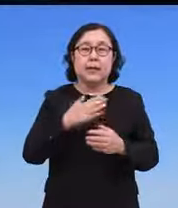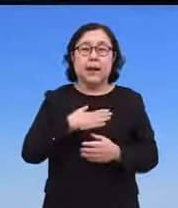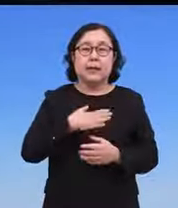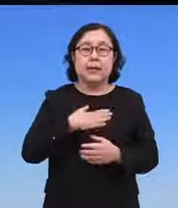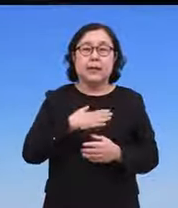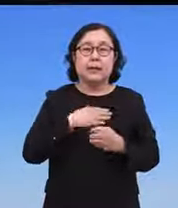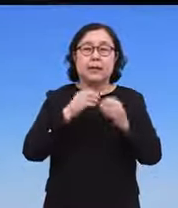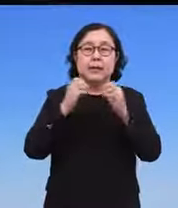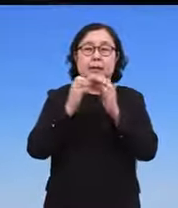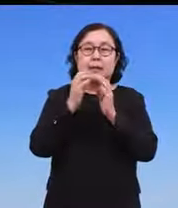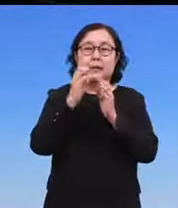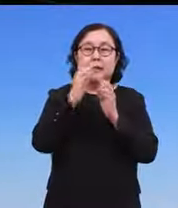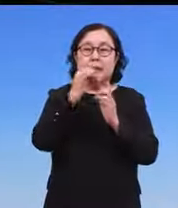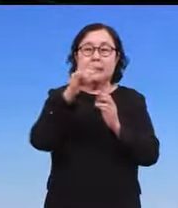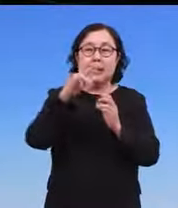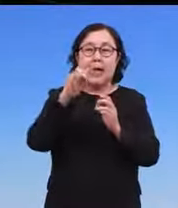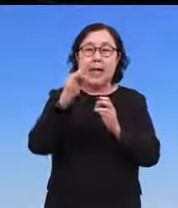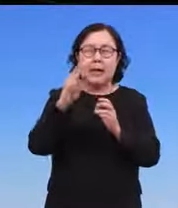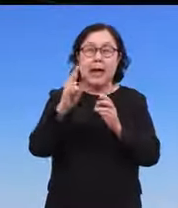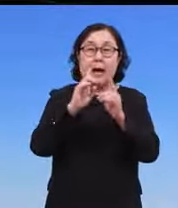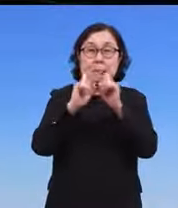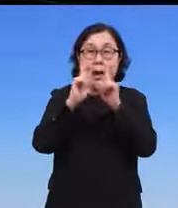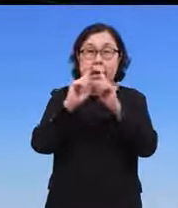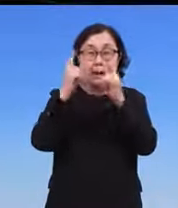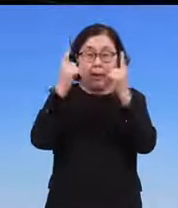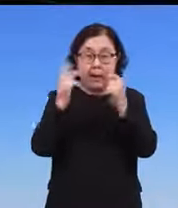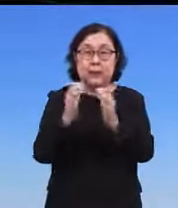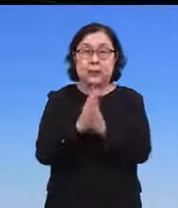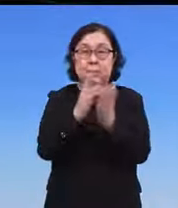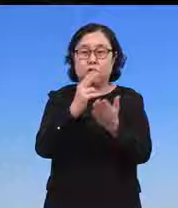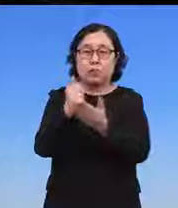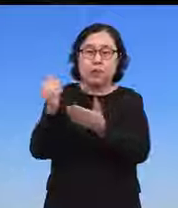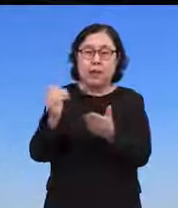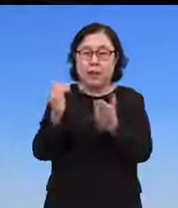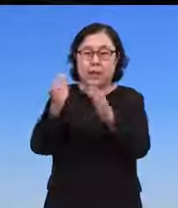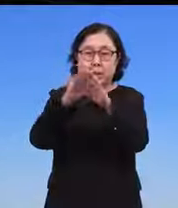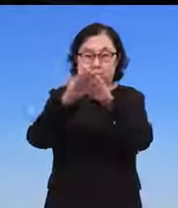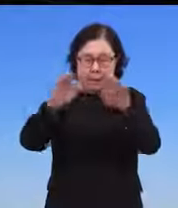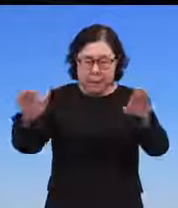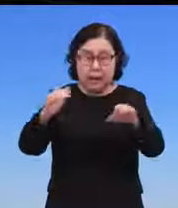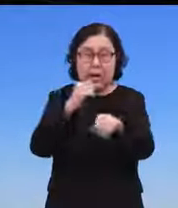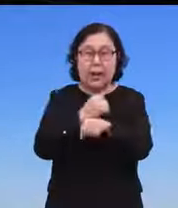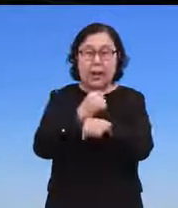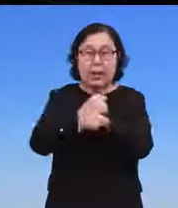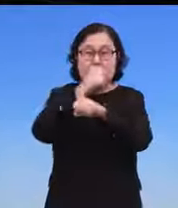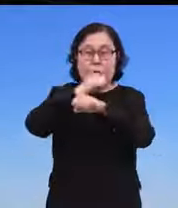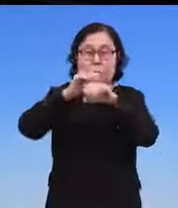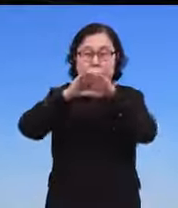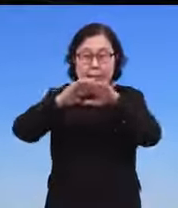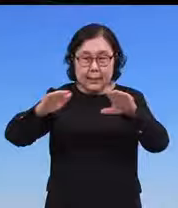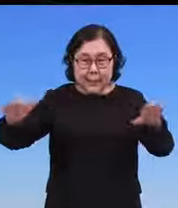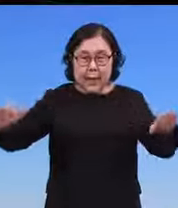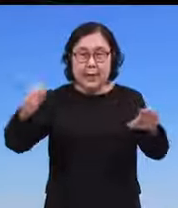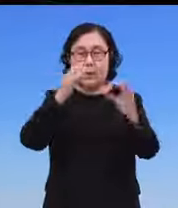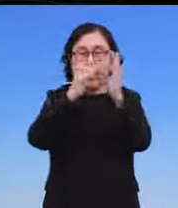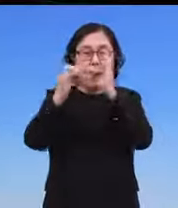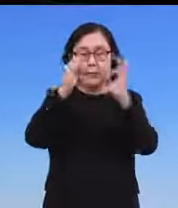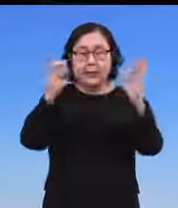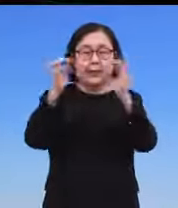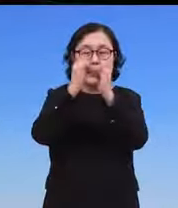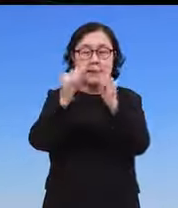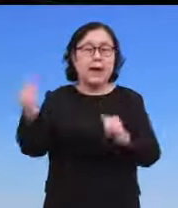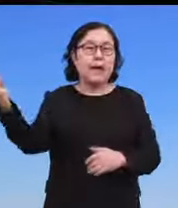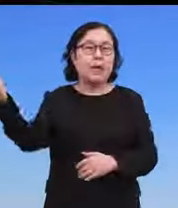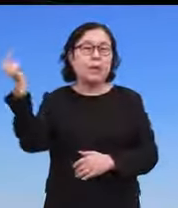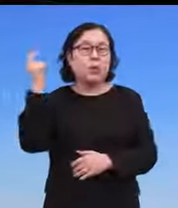23절 이르되 나는 선지자 이사야의 말과 같이 주의 길을 곧게 하라고 광야에서 외치는 자의